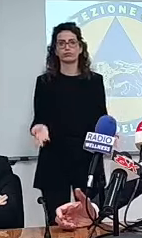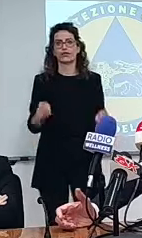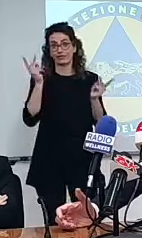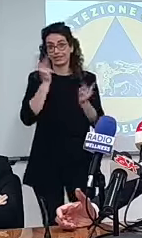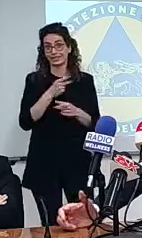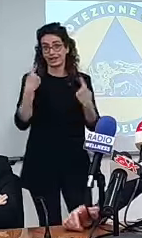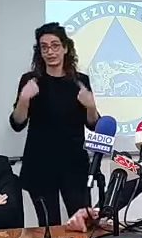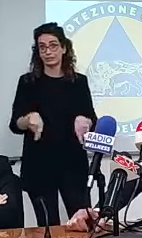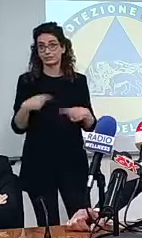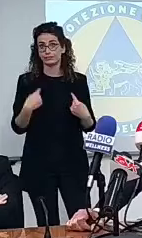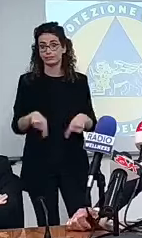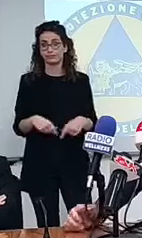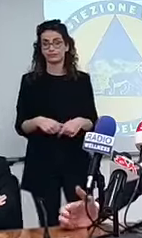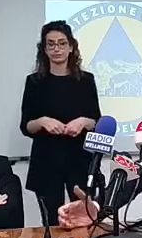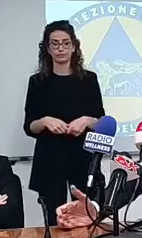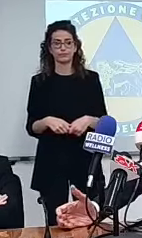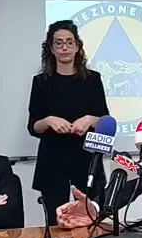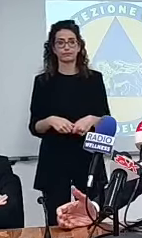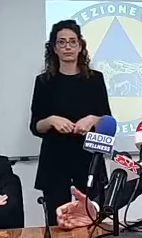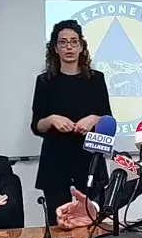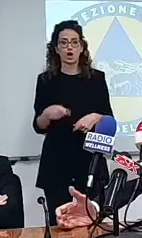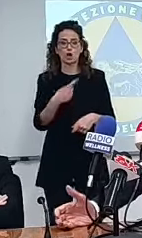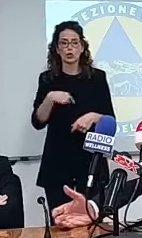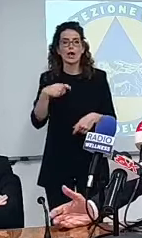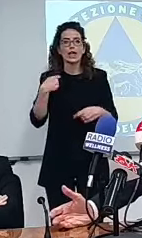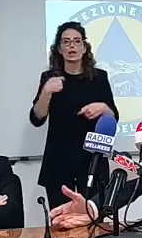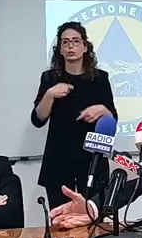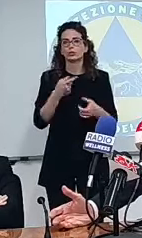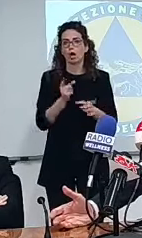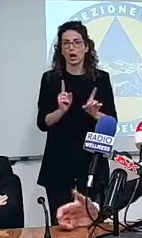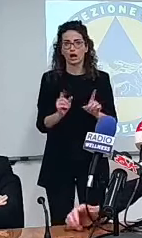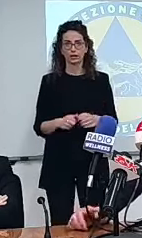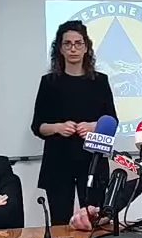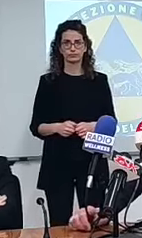questa. Siccome noi non siamo un tribunale.